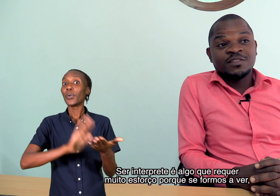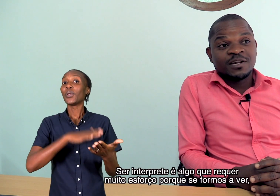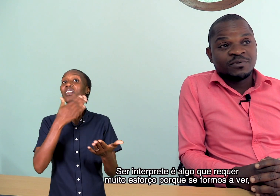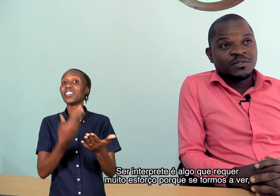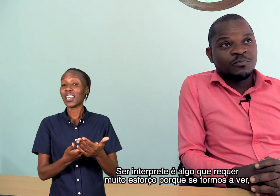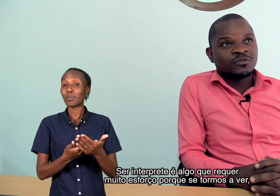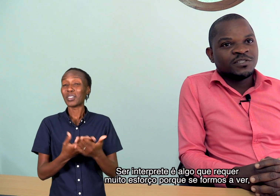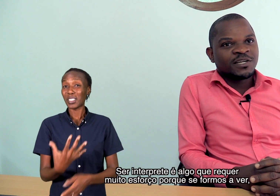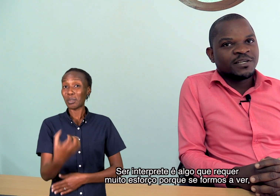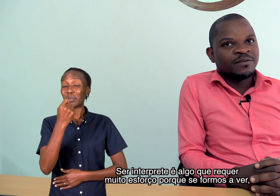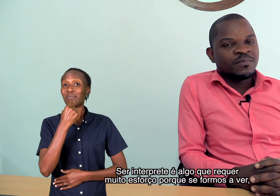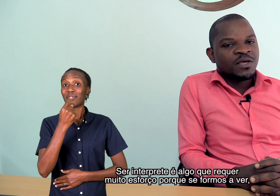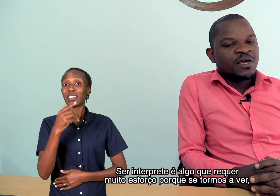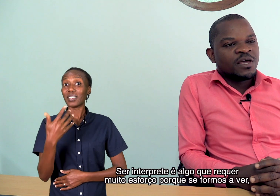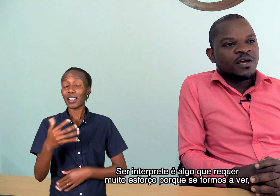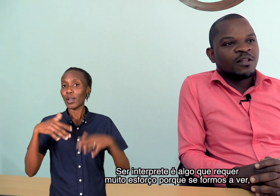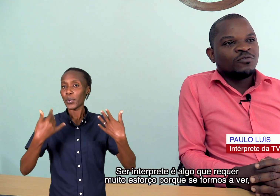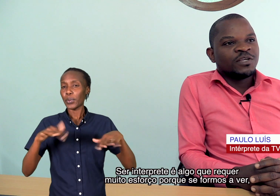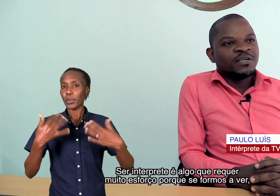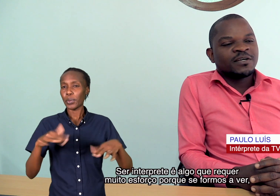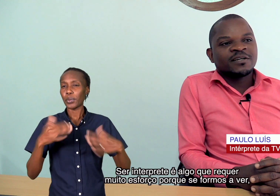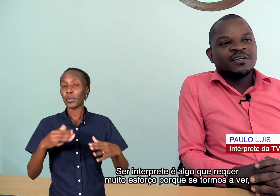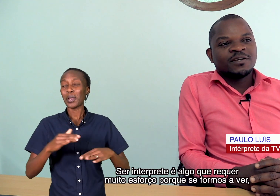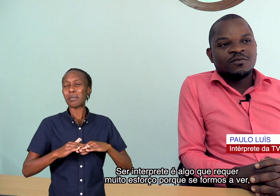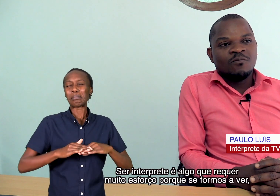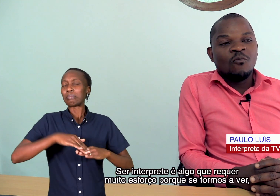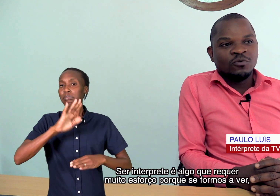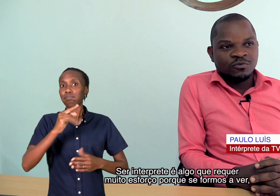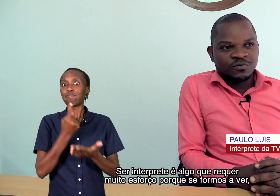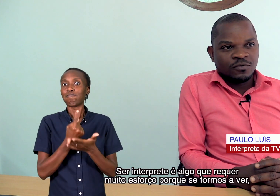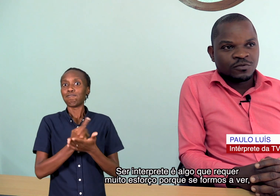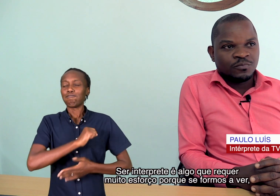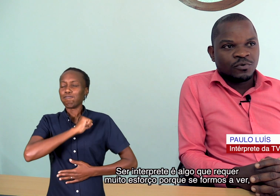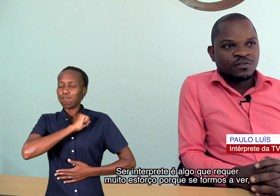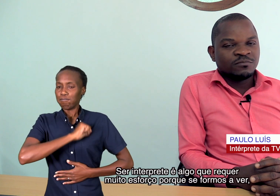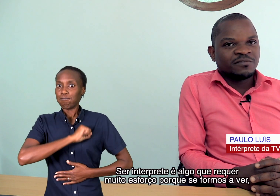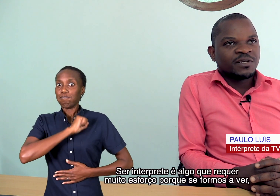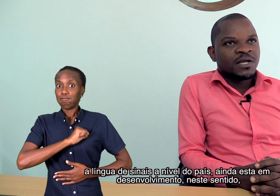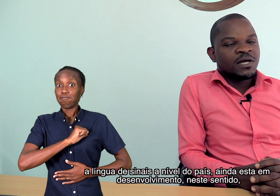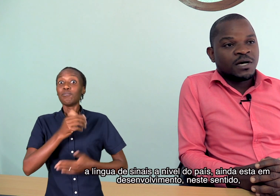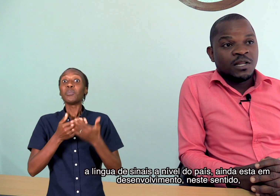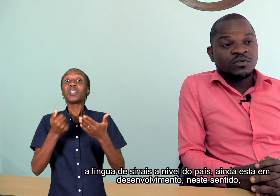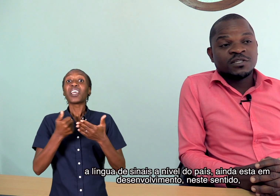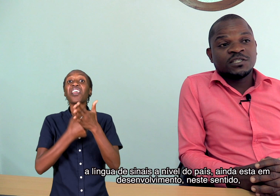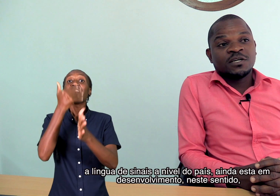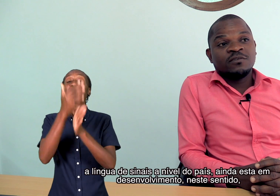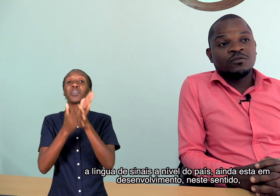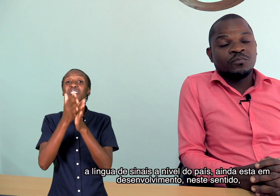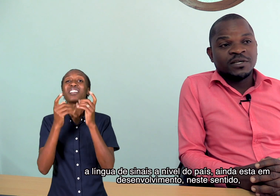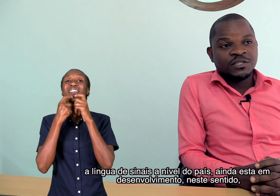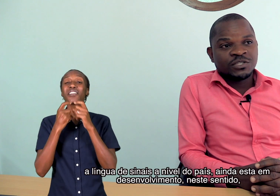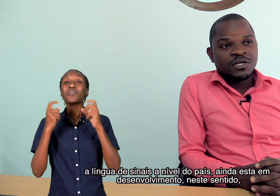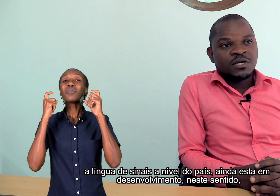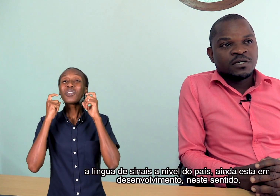Ser um intérprete, eu posso dizer que é algo que requer muito esforço, porque se formos a ver, a língua de sinais a nível